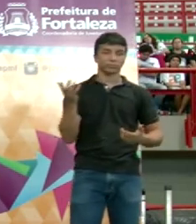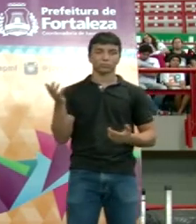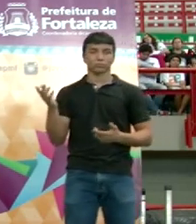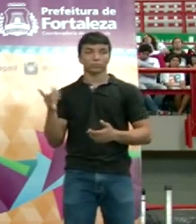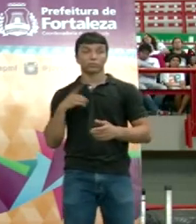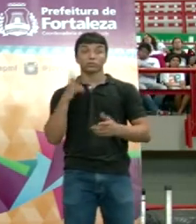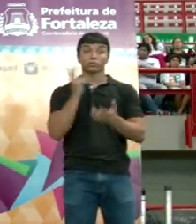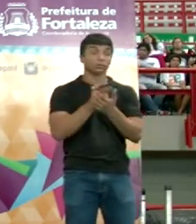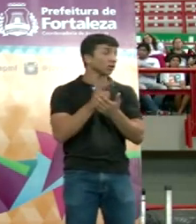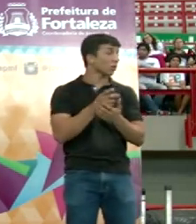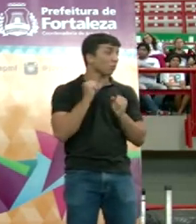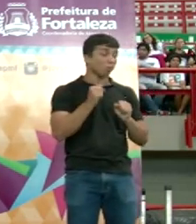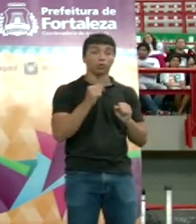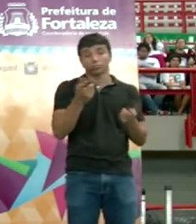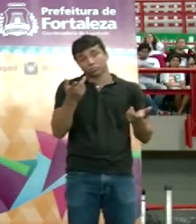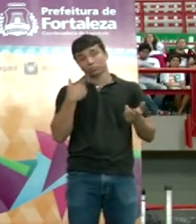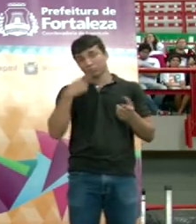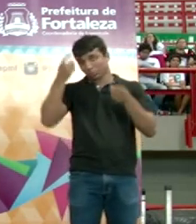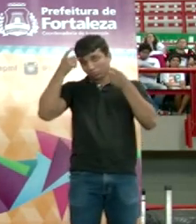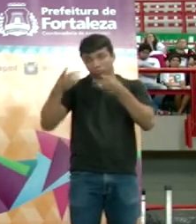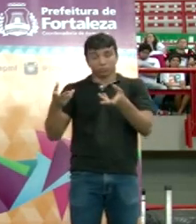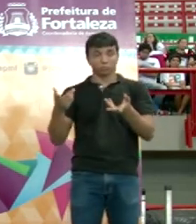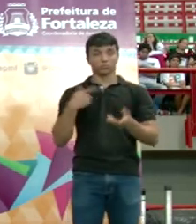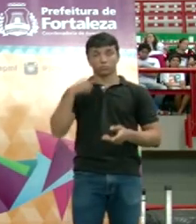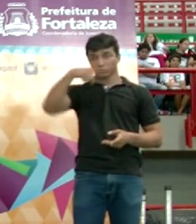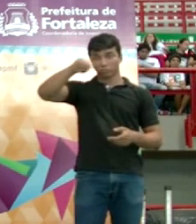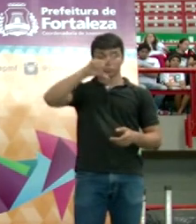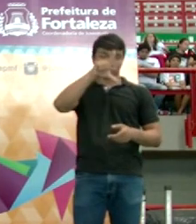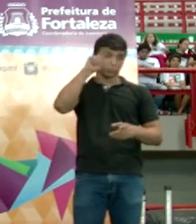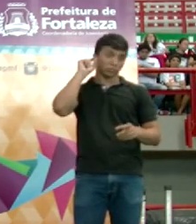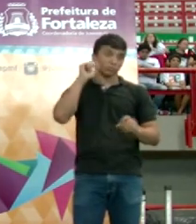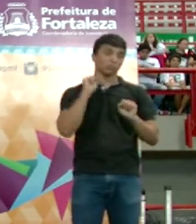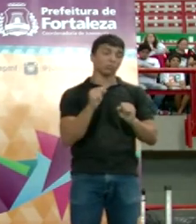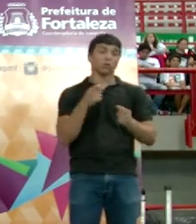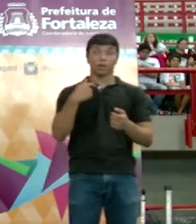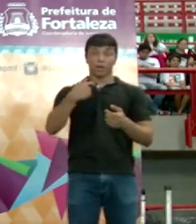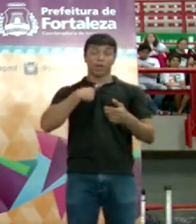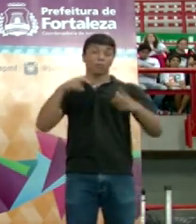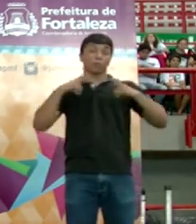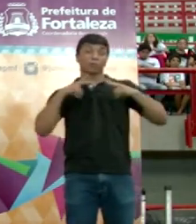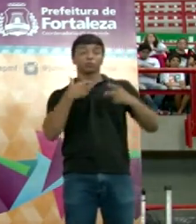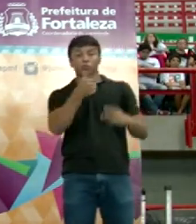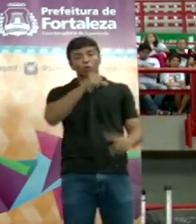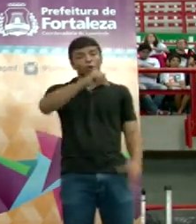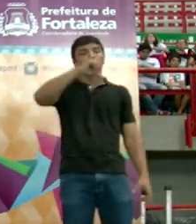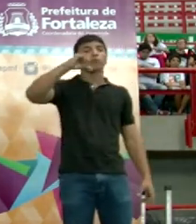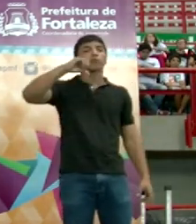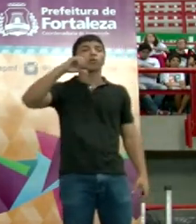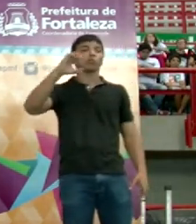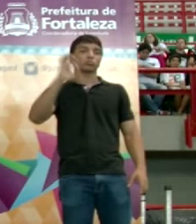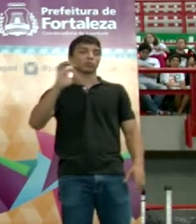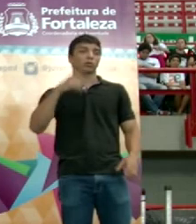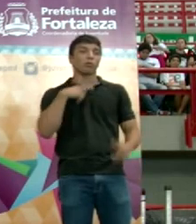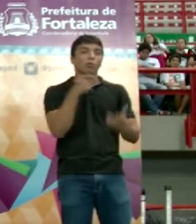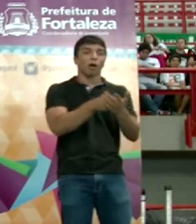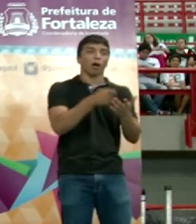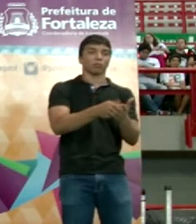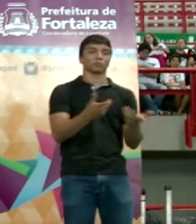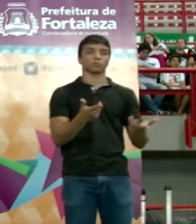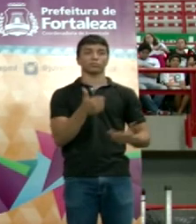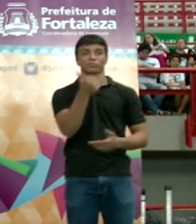se você opta, é a opção sua. Eu particularmente, em 90%, 99% dos casos eu pago os